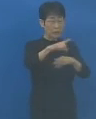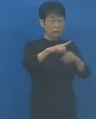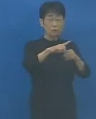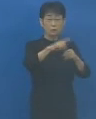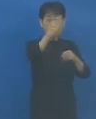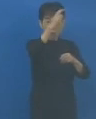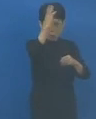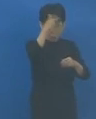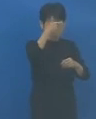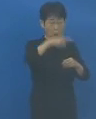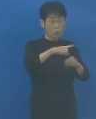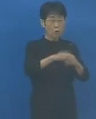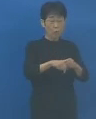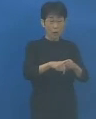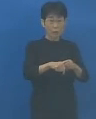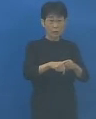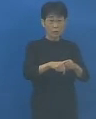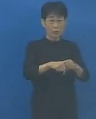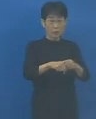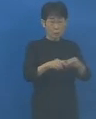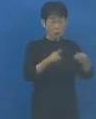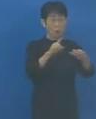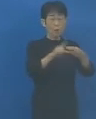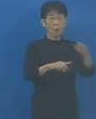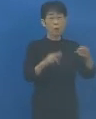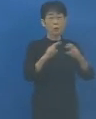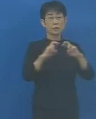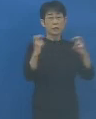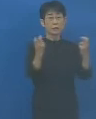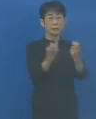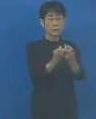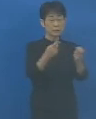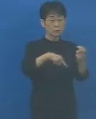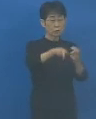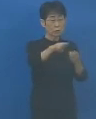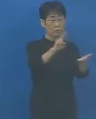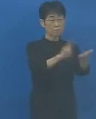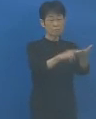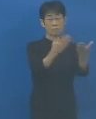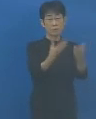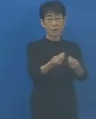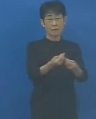ました。活躍をお祈りを申し上げたいと思います。